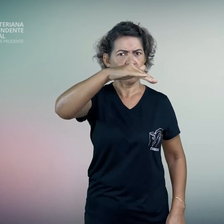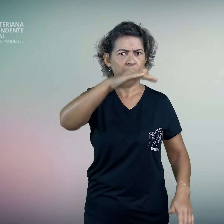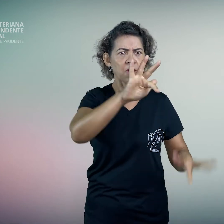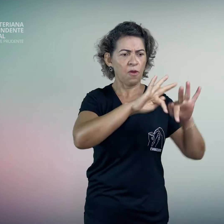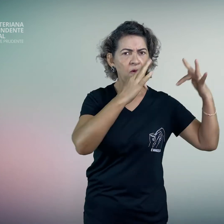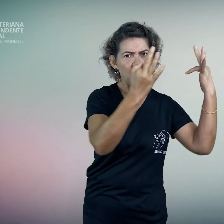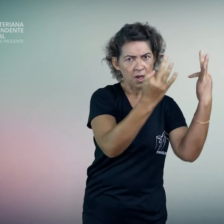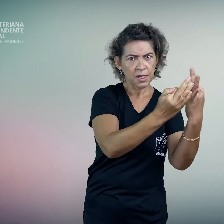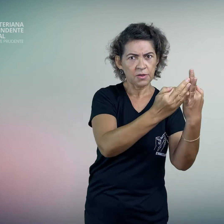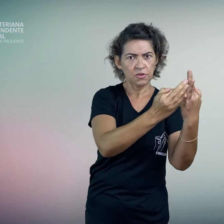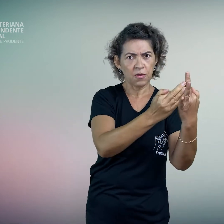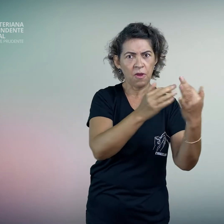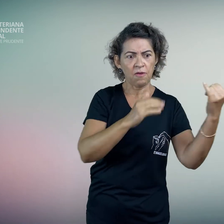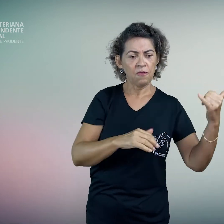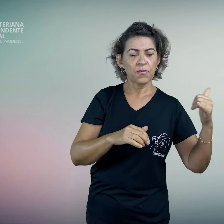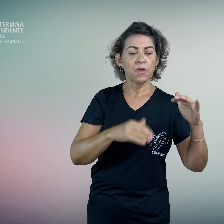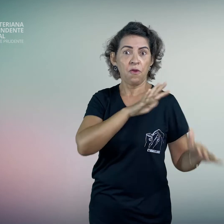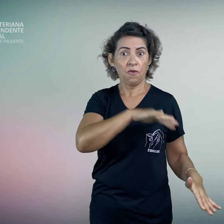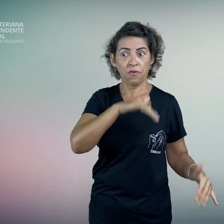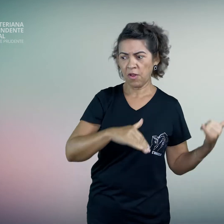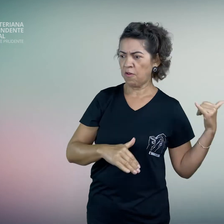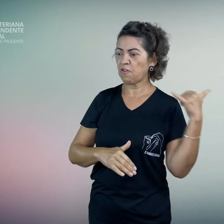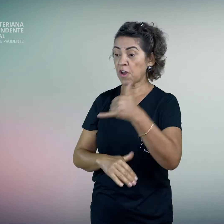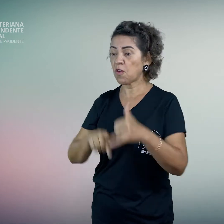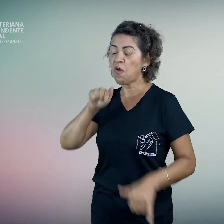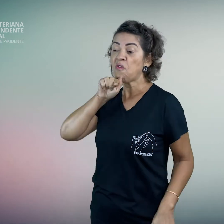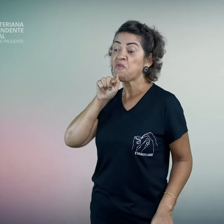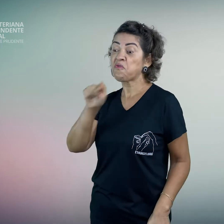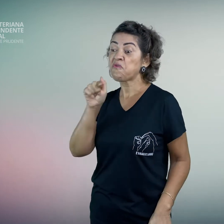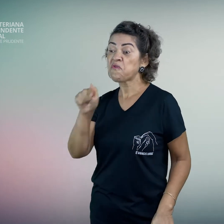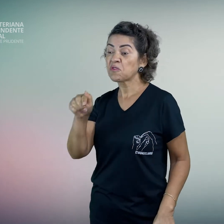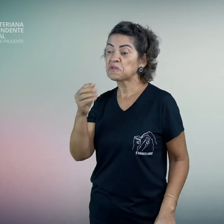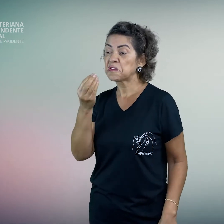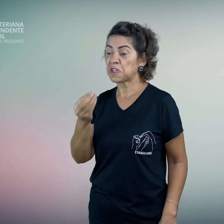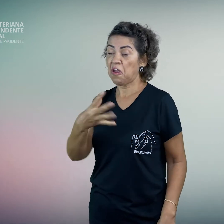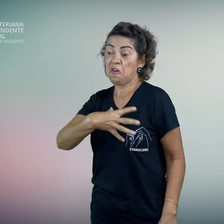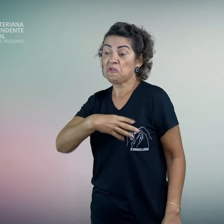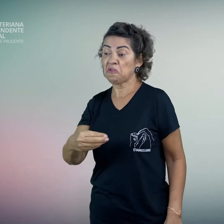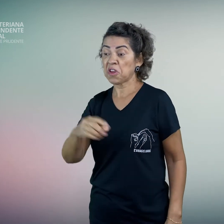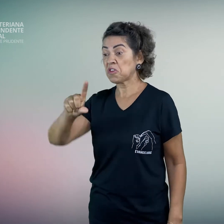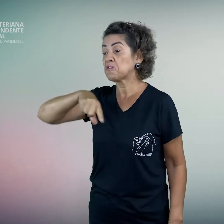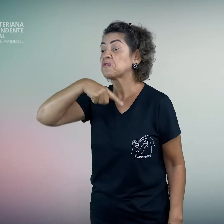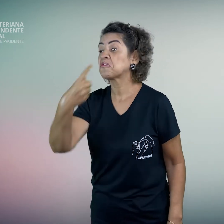"Você não vai receber nenhuma herança de nossa família, pois é o filho de outra mulher."